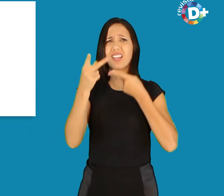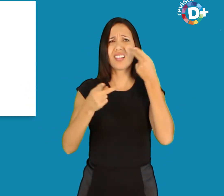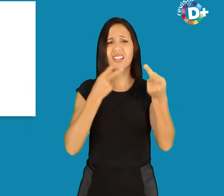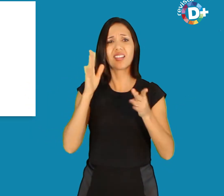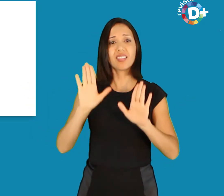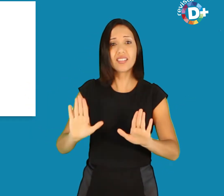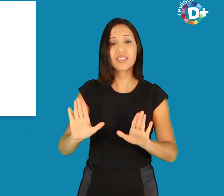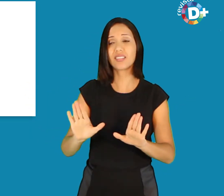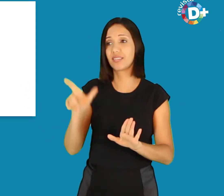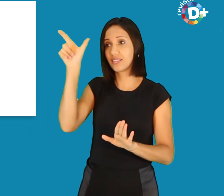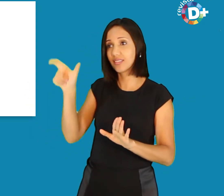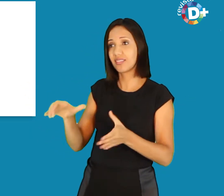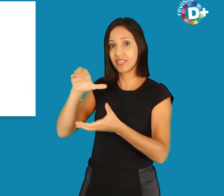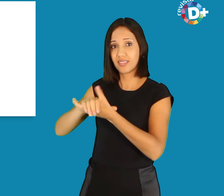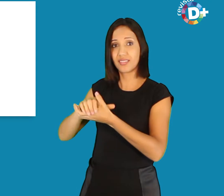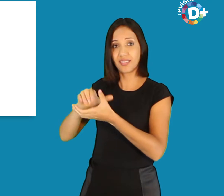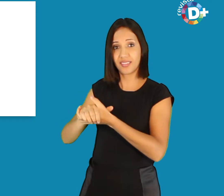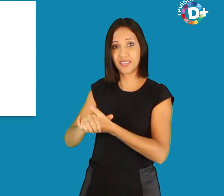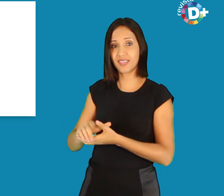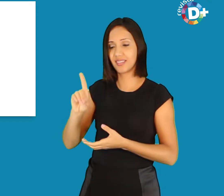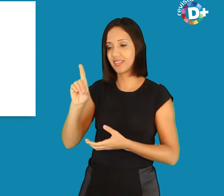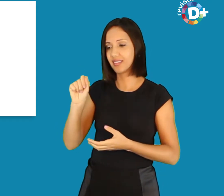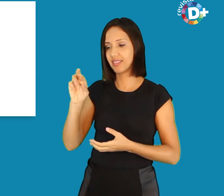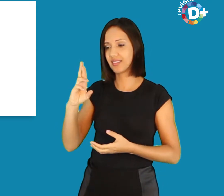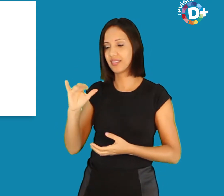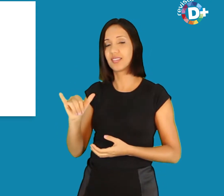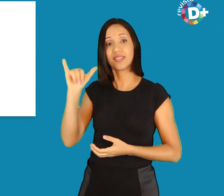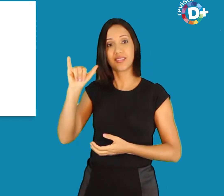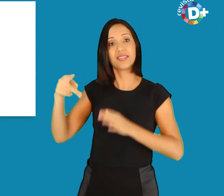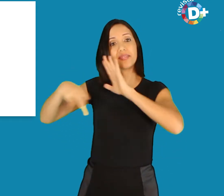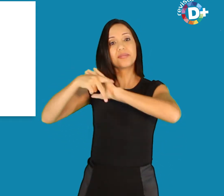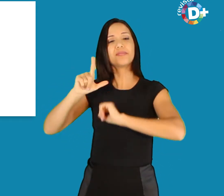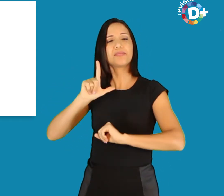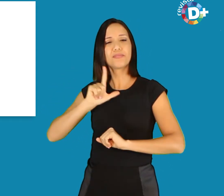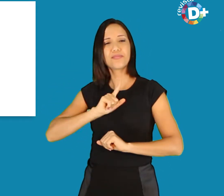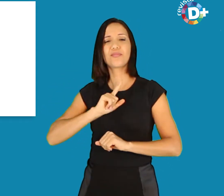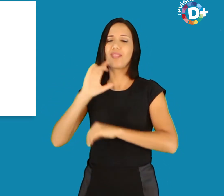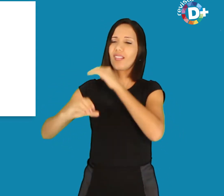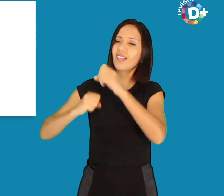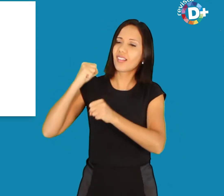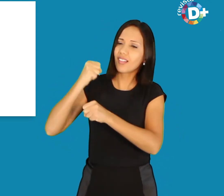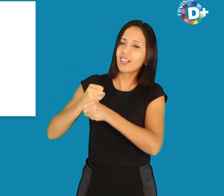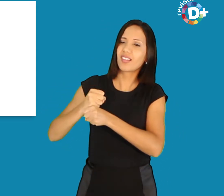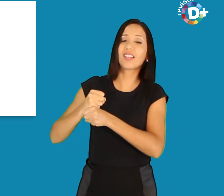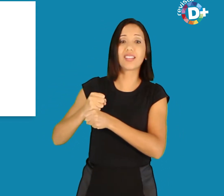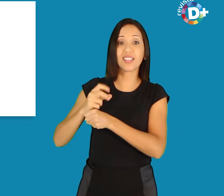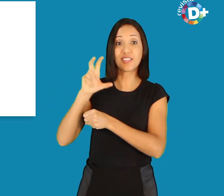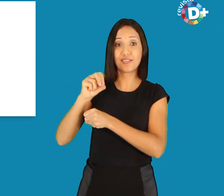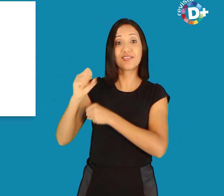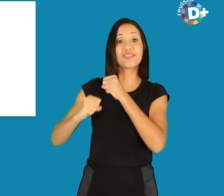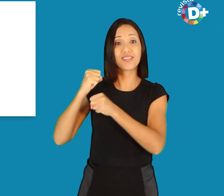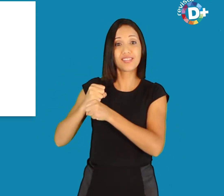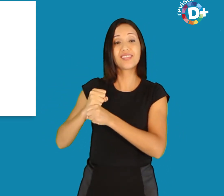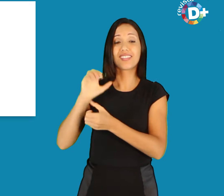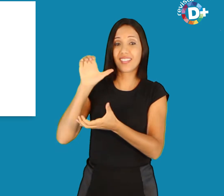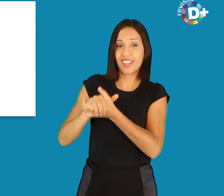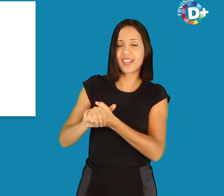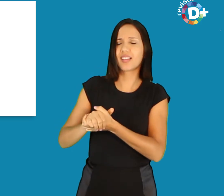comentou que era uma doença incurável ela ficou inconsolável e quando não estava olhando o médico e fez sinal